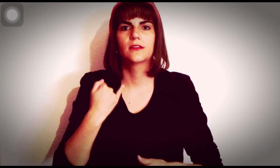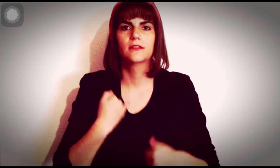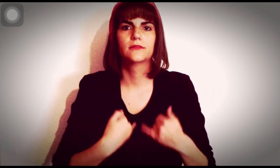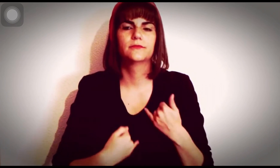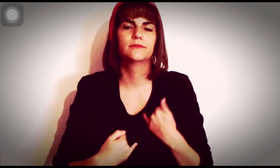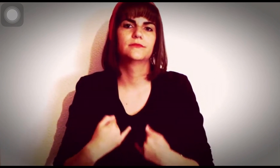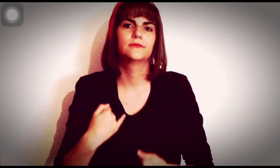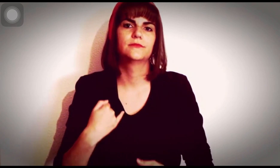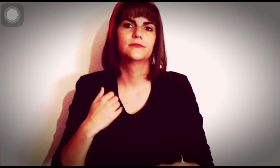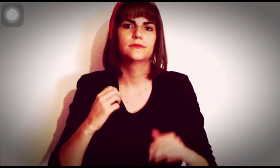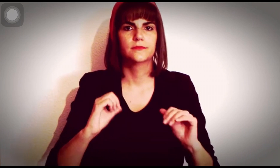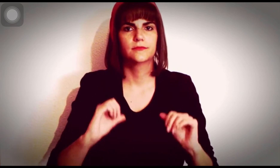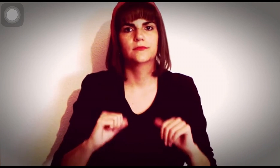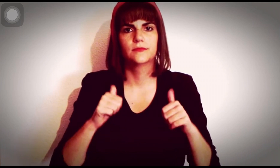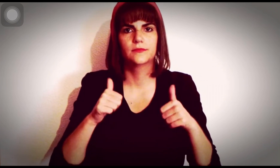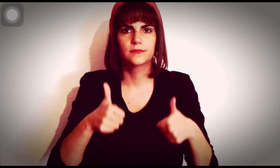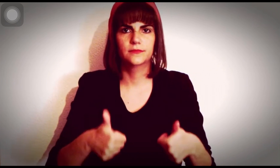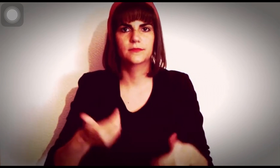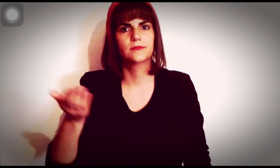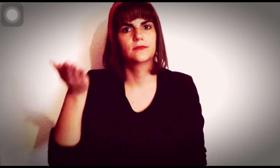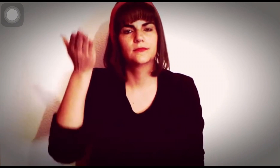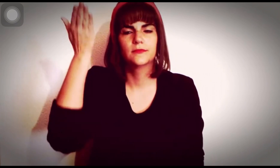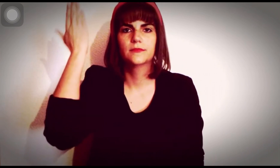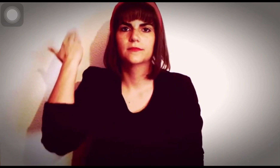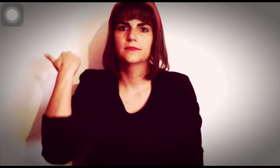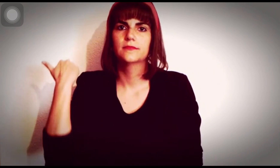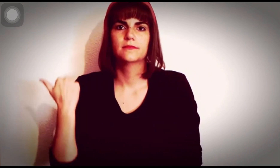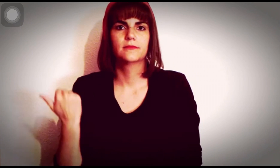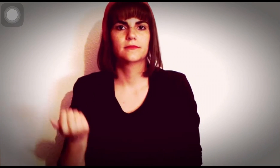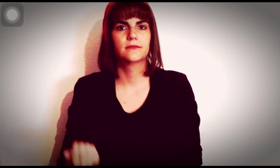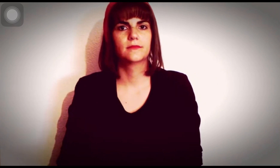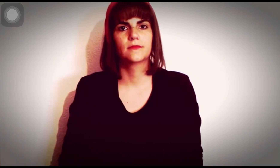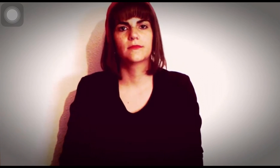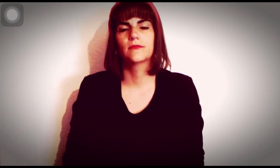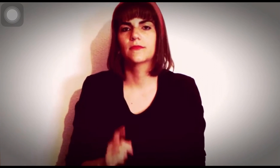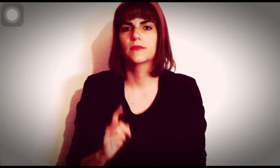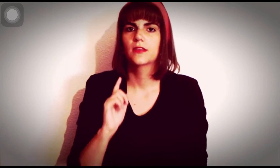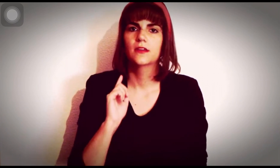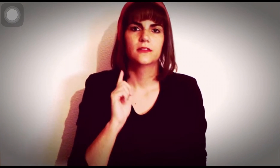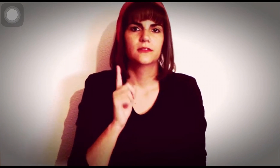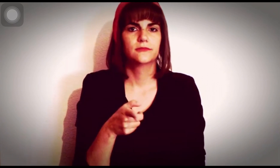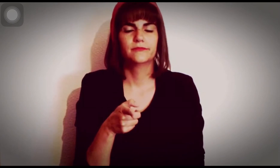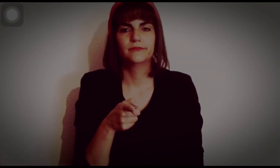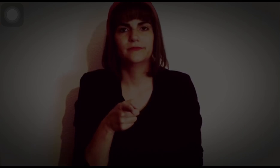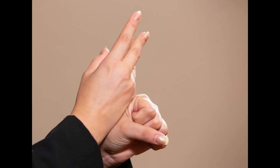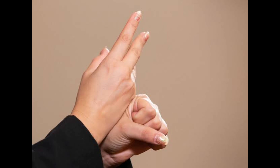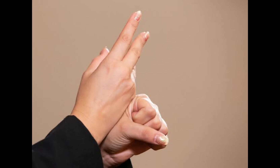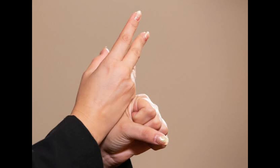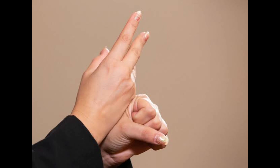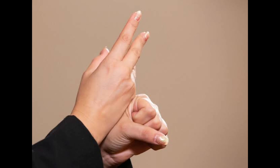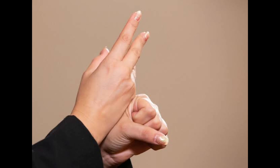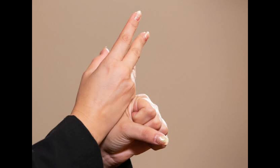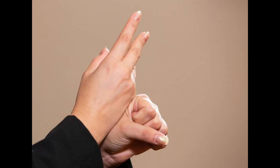palabras, debe tenerse paciencia y respeto hacia las personas que se comunican de esta forma. Esto nos enseña que entre